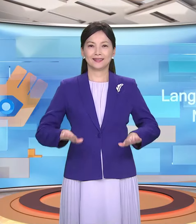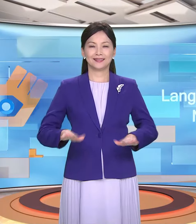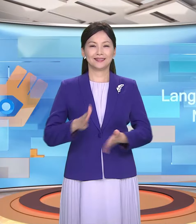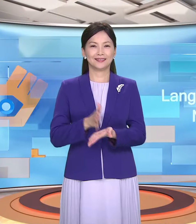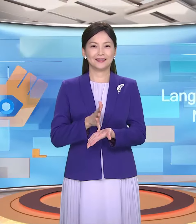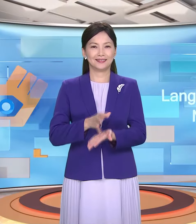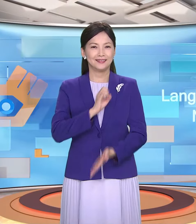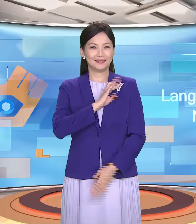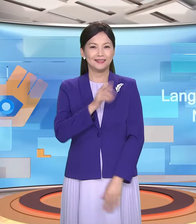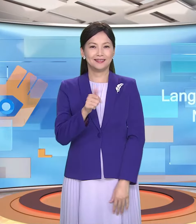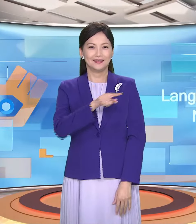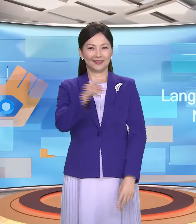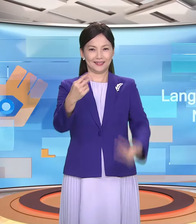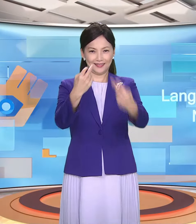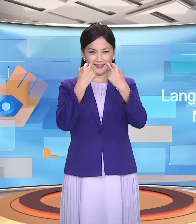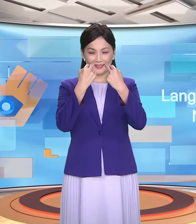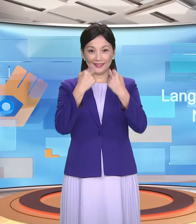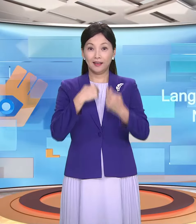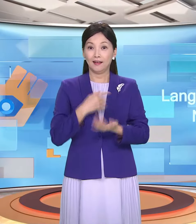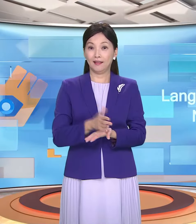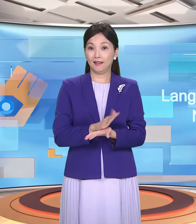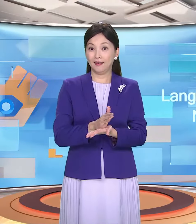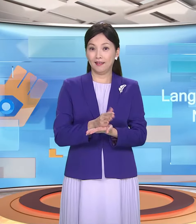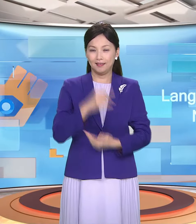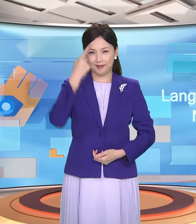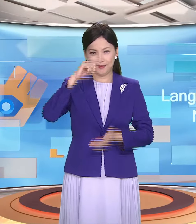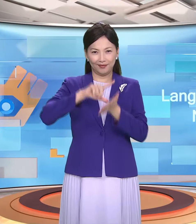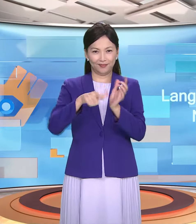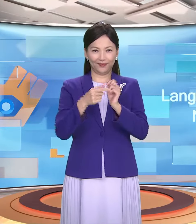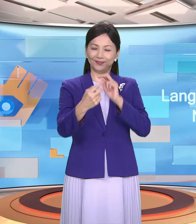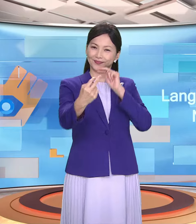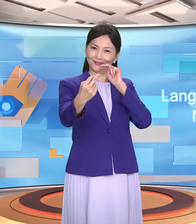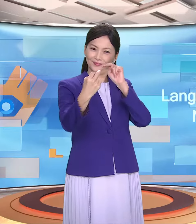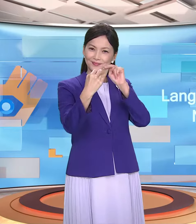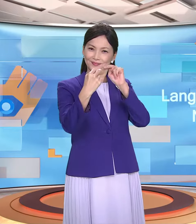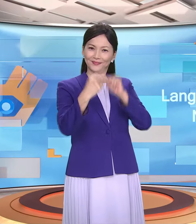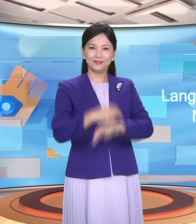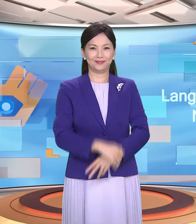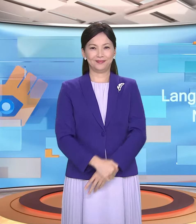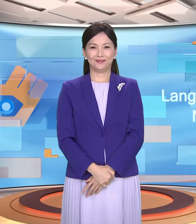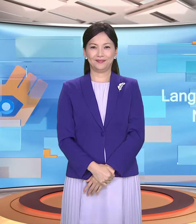感谢您收看这一节的公视手语新闻，我是王小舒，明天同一时间再会。